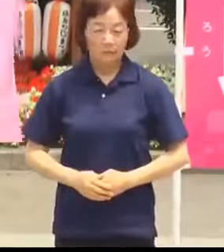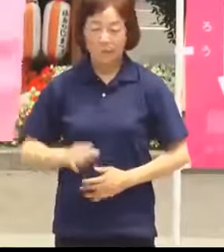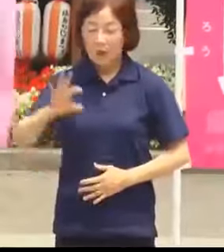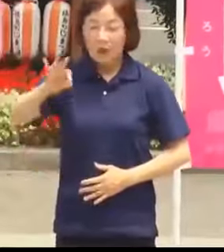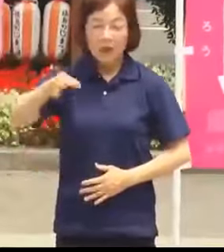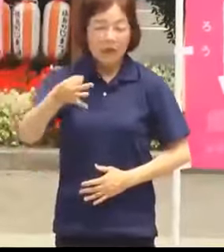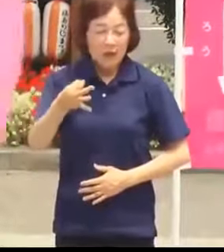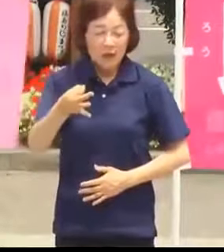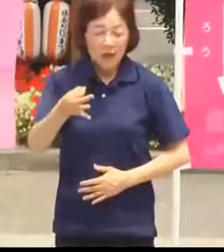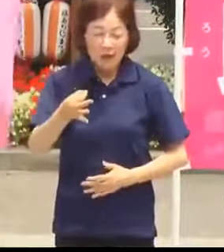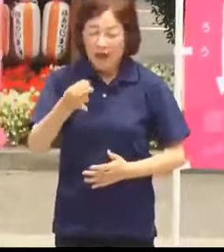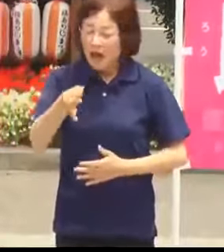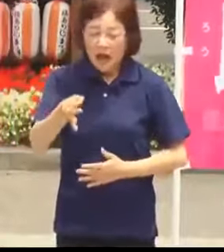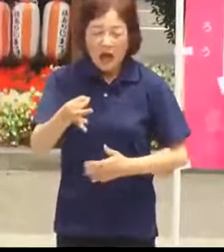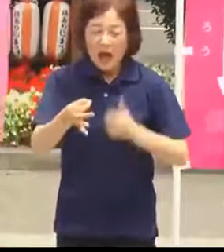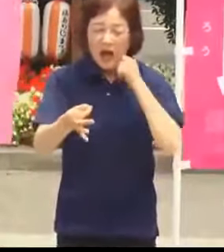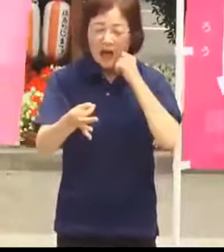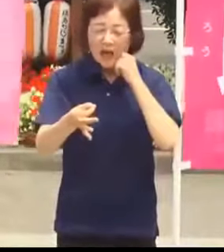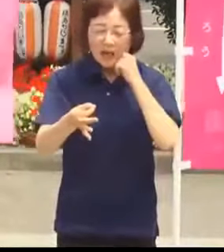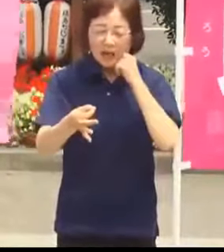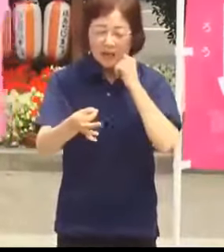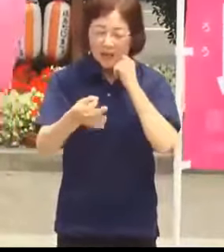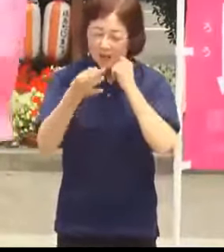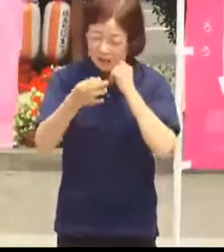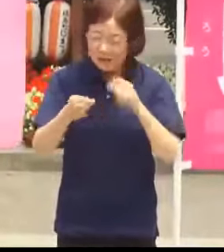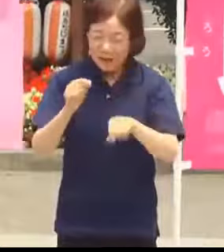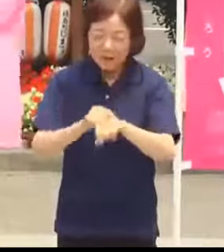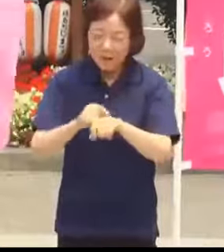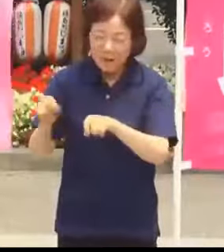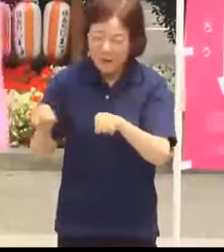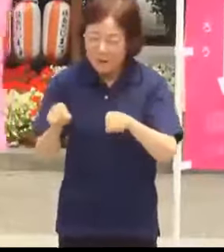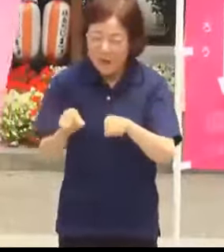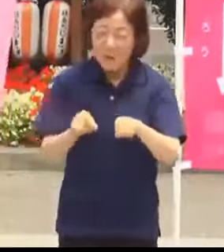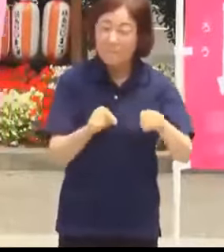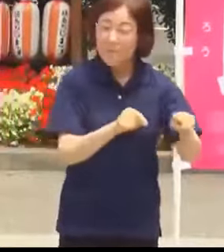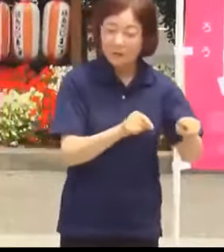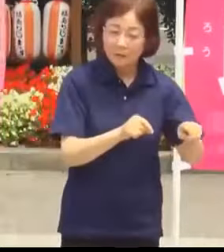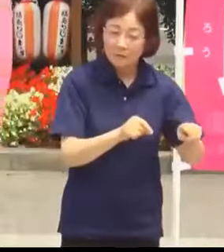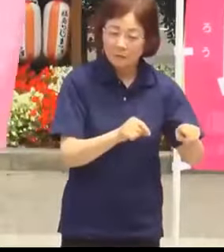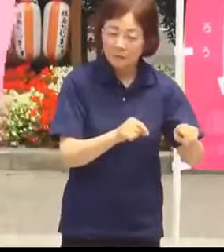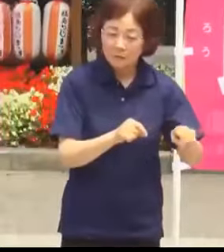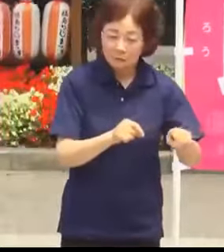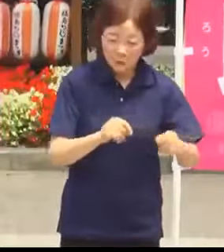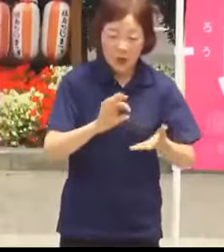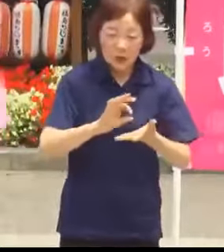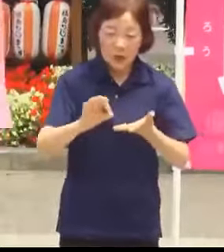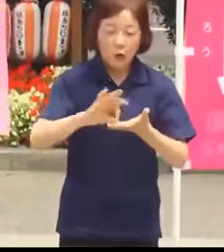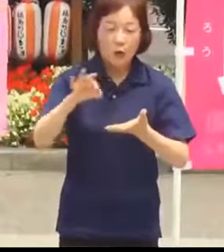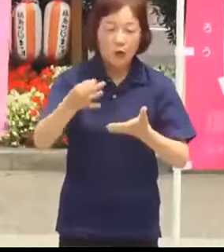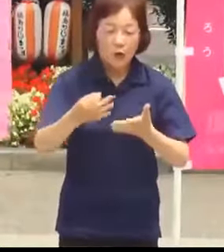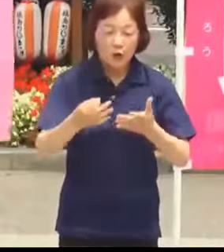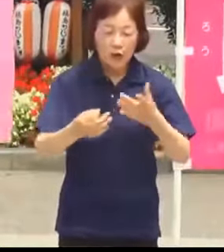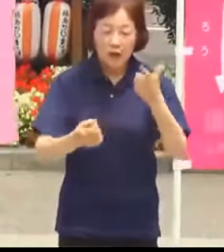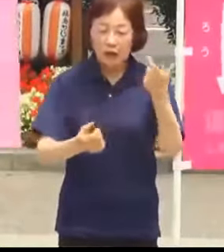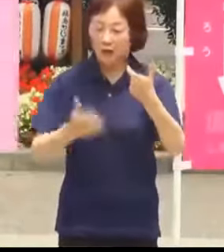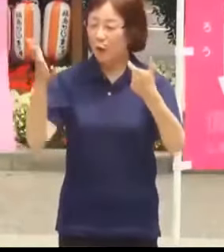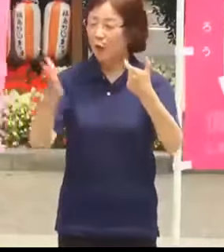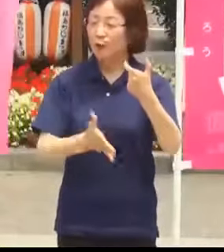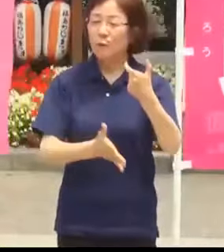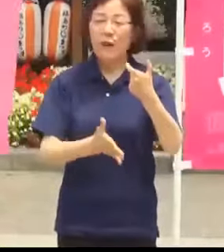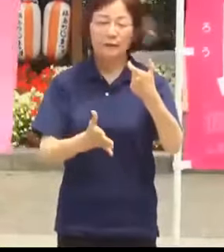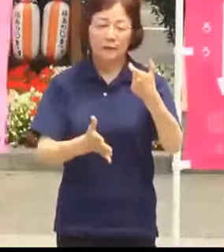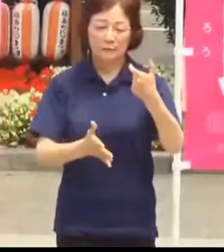税の滞納税金が払えませんというそのうち消費税の滞納6割占めるんです